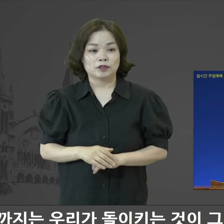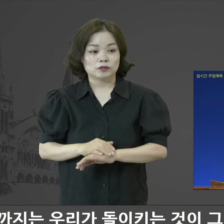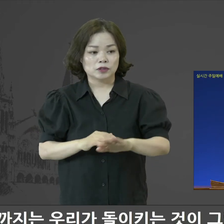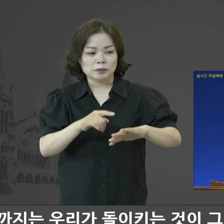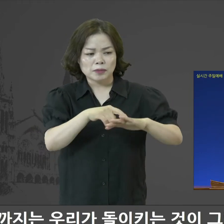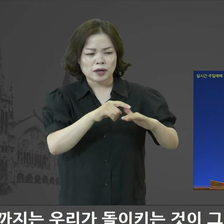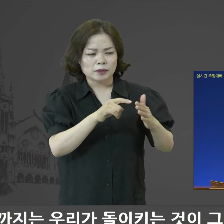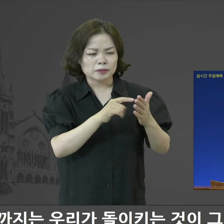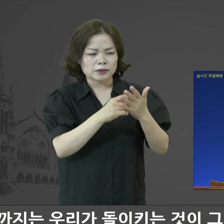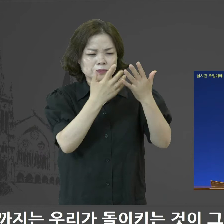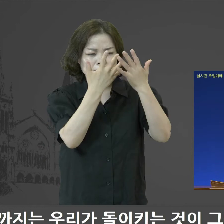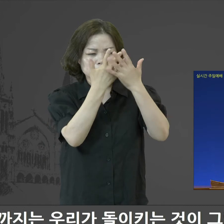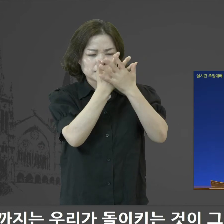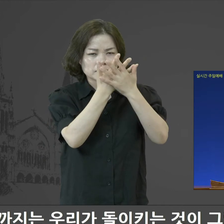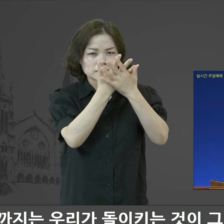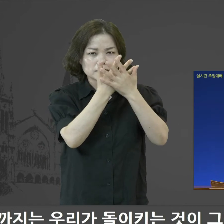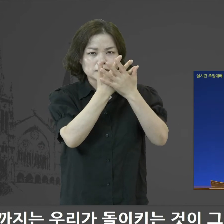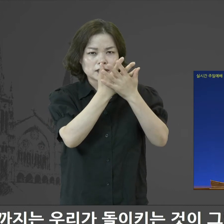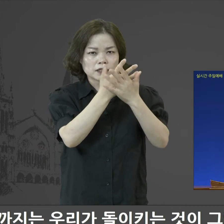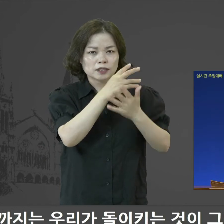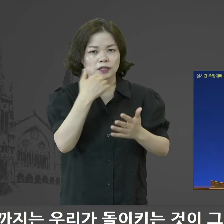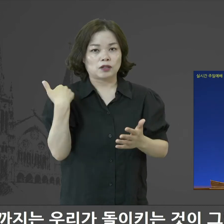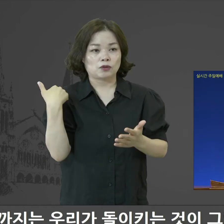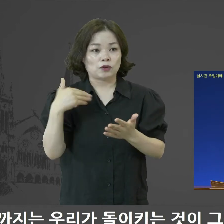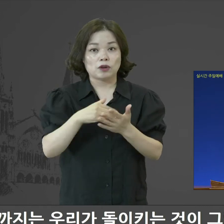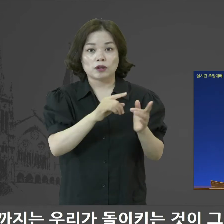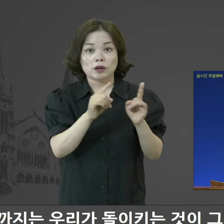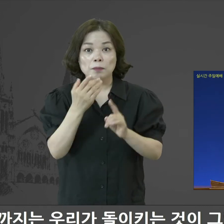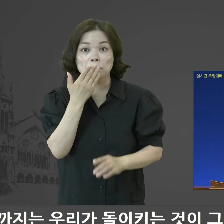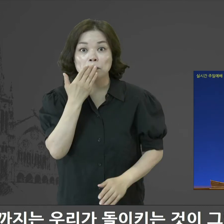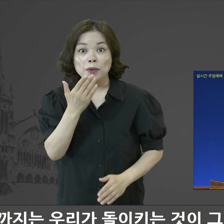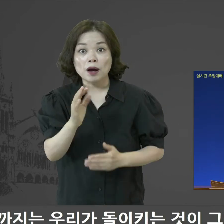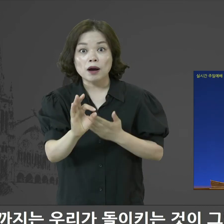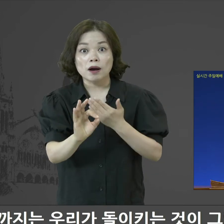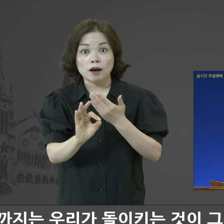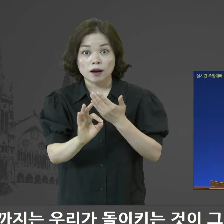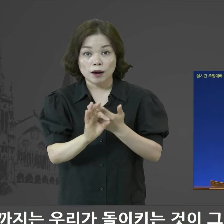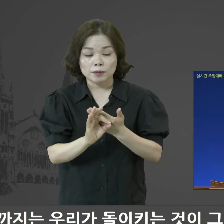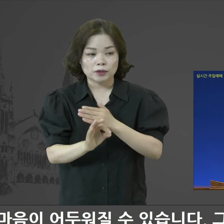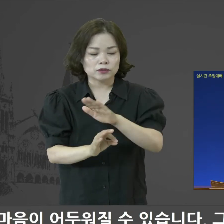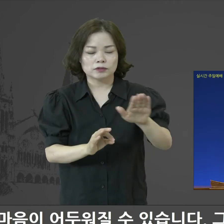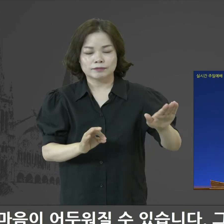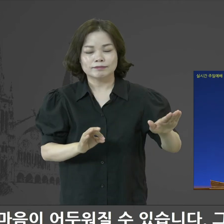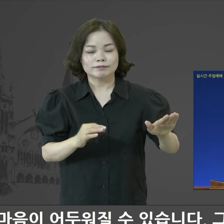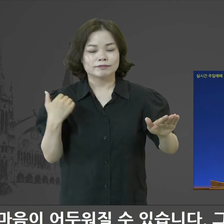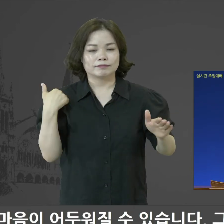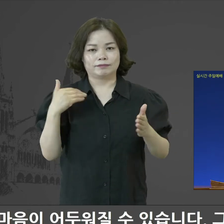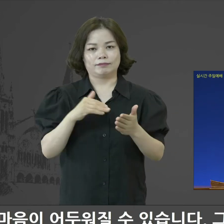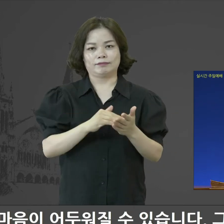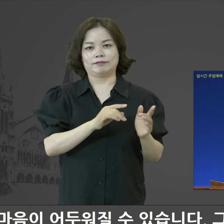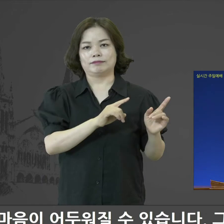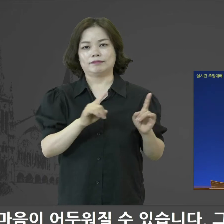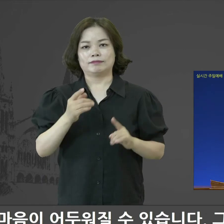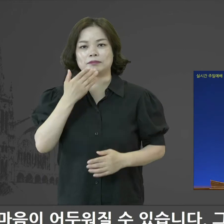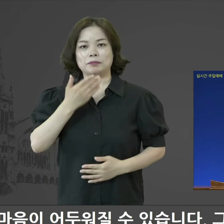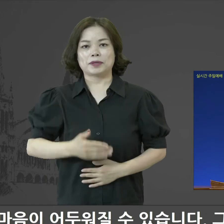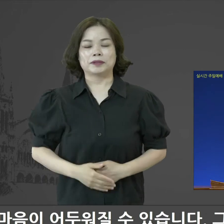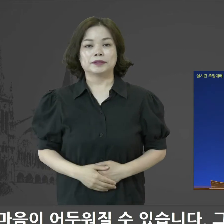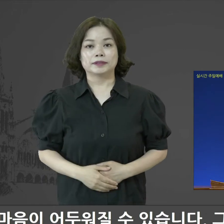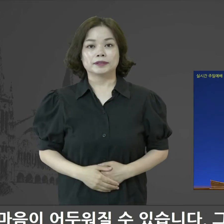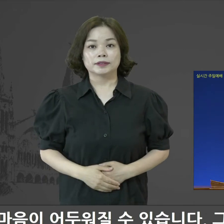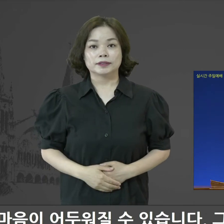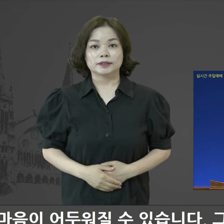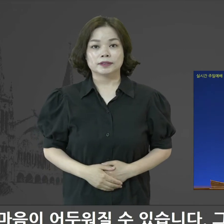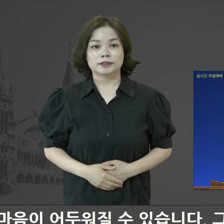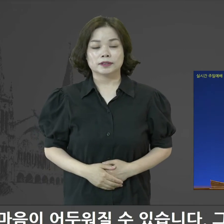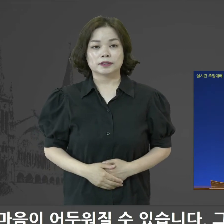있습니다. 그런데 그것을 돌이키는 장치가 우리에게 있다면 어렵지 않게 우리는 돌이킬 수 있습니다. 이제